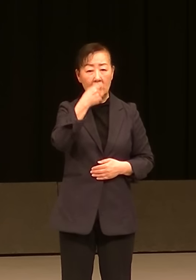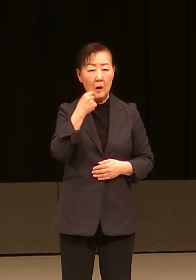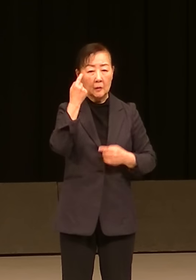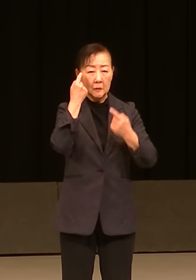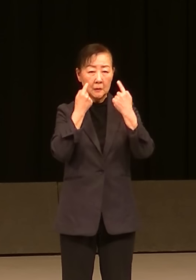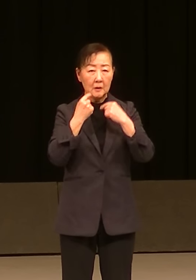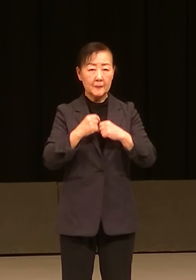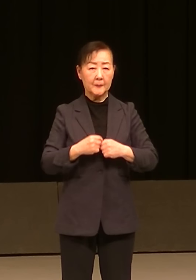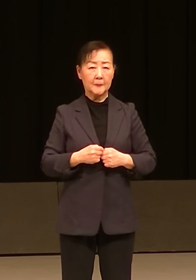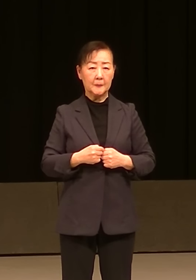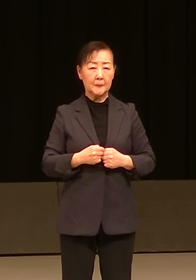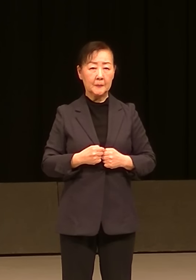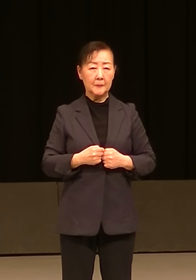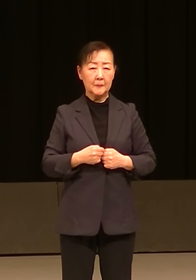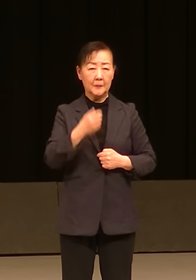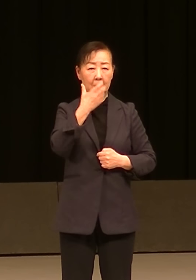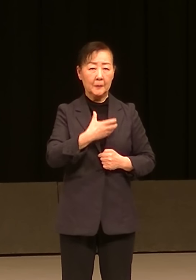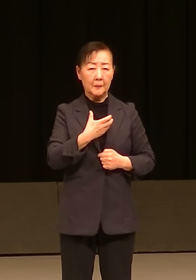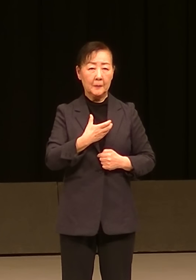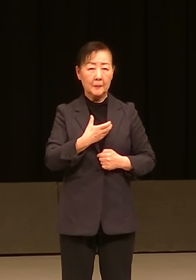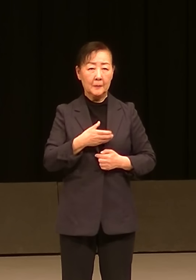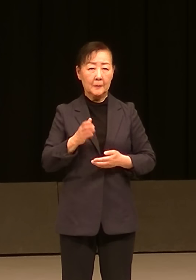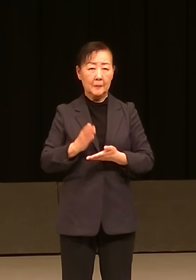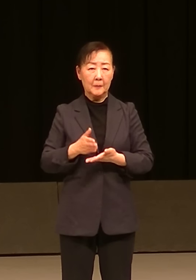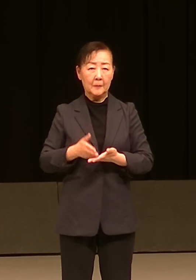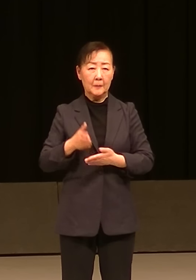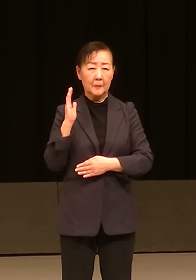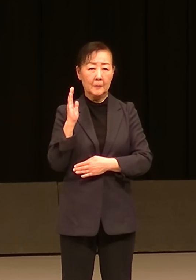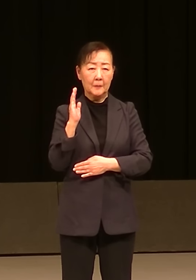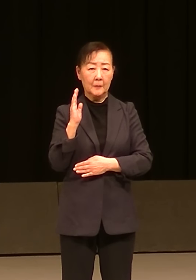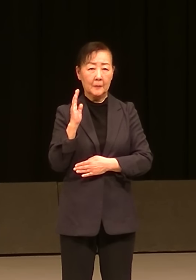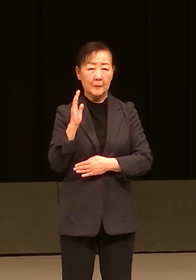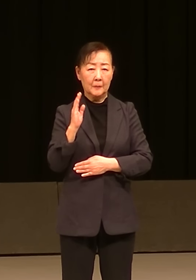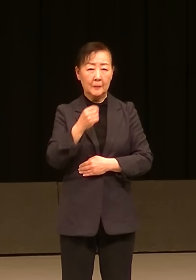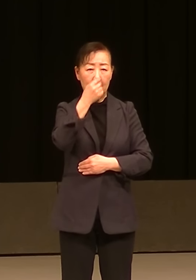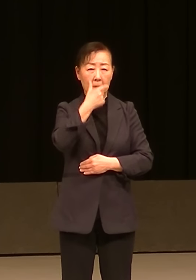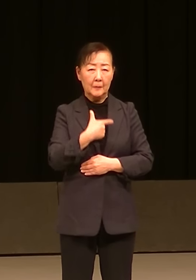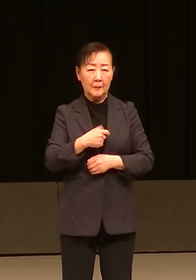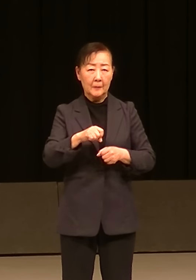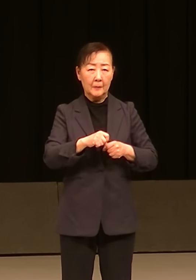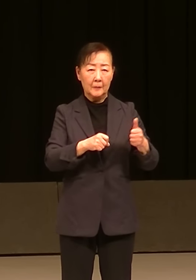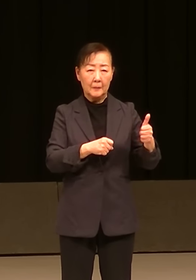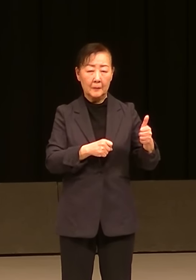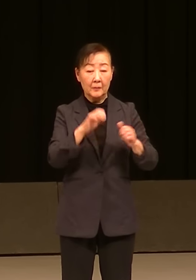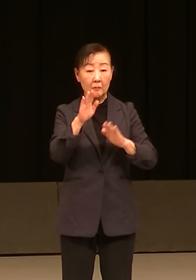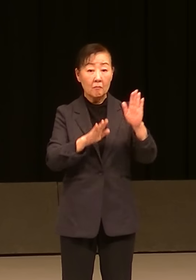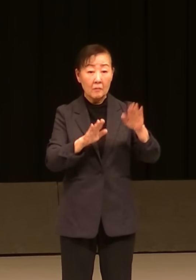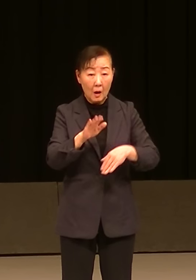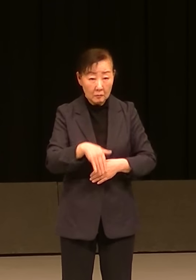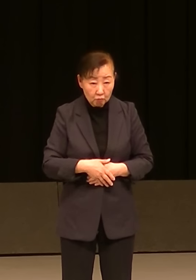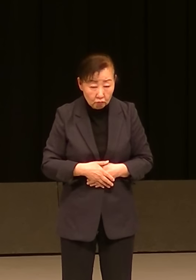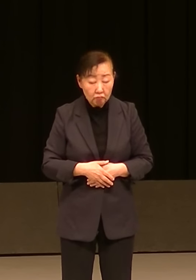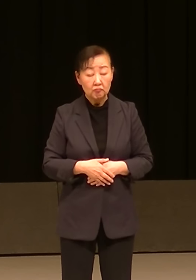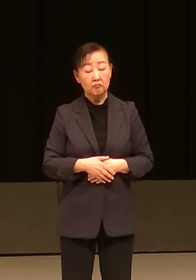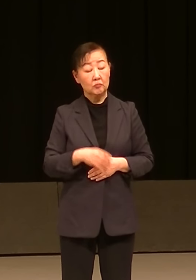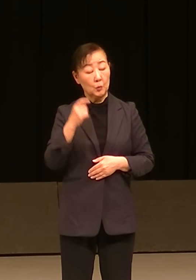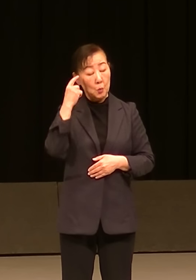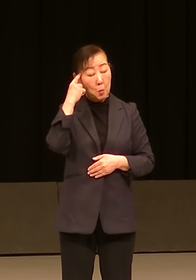つ動かないボワッとした、これがやっぱり船侍の表情かなと思う、格好でしか話をしてい